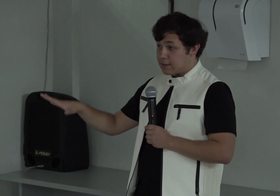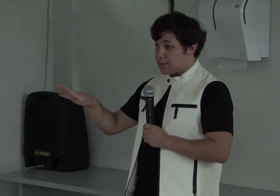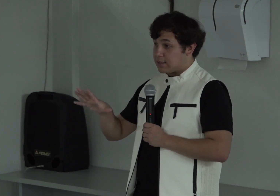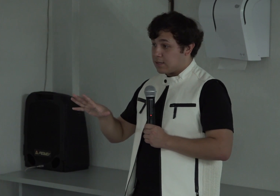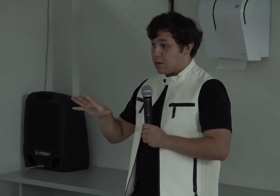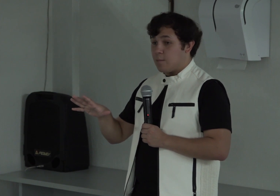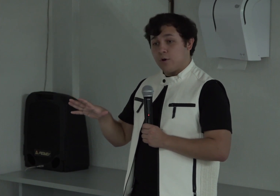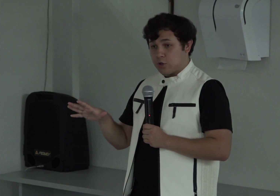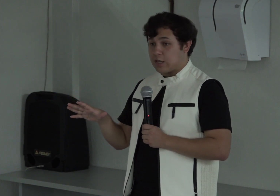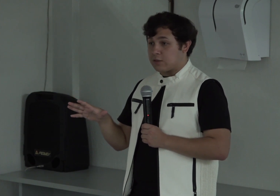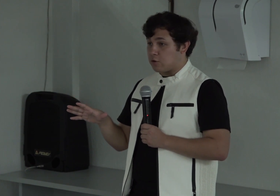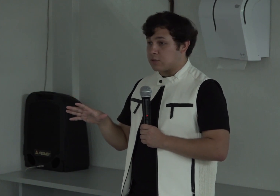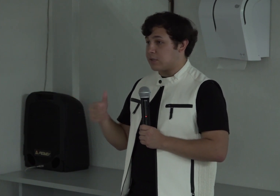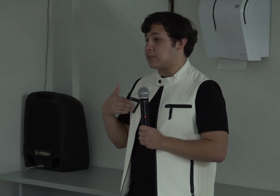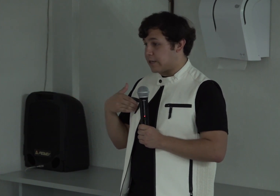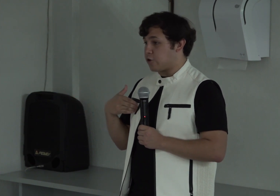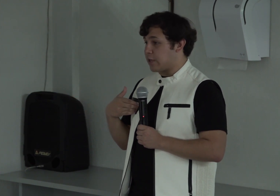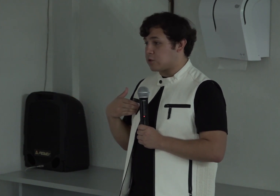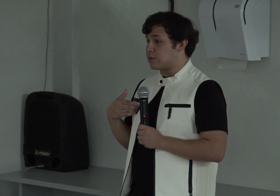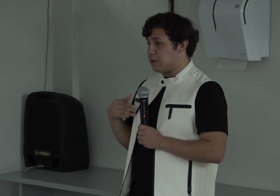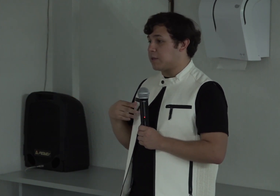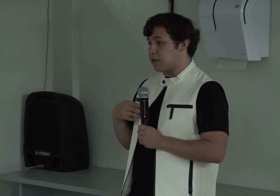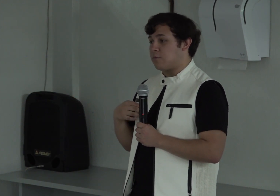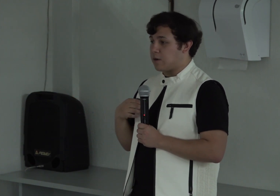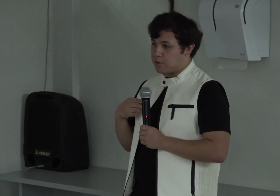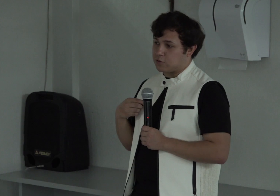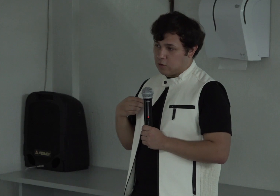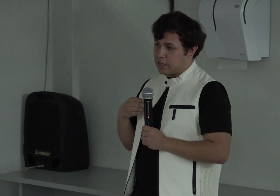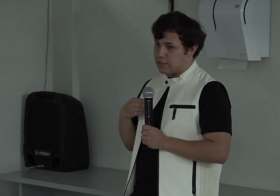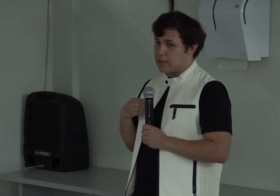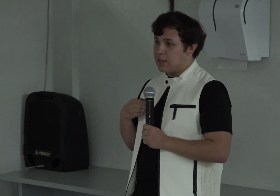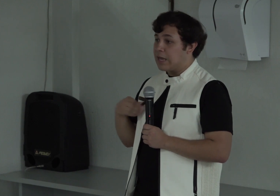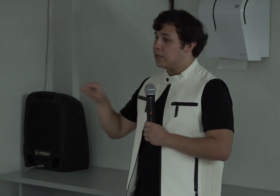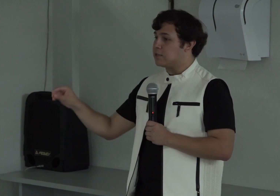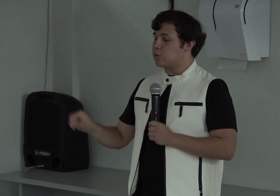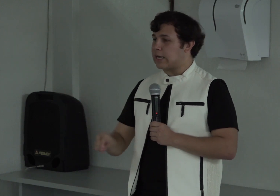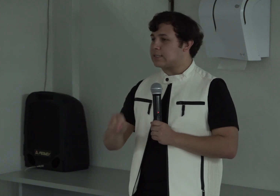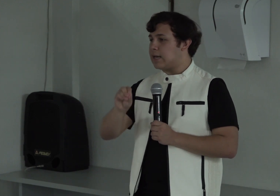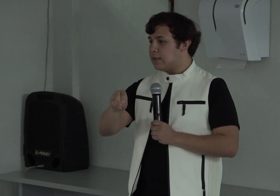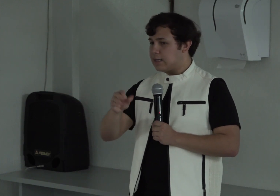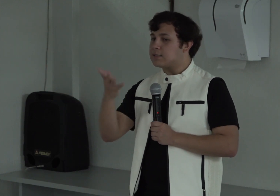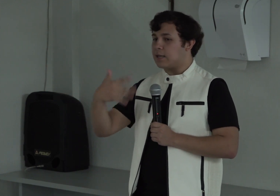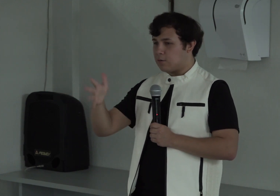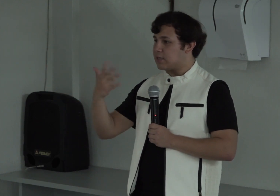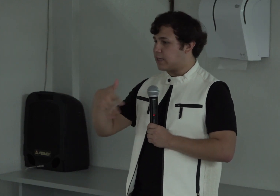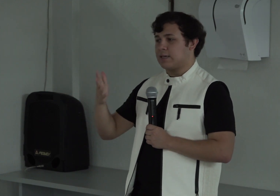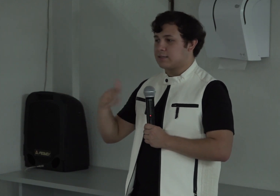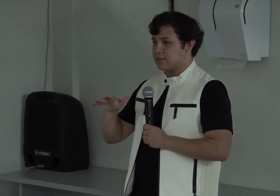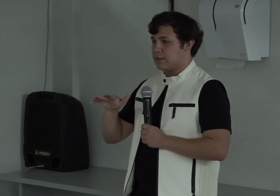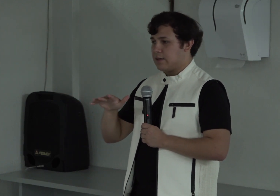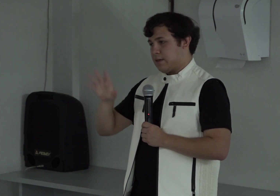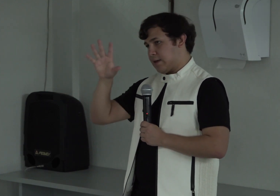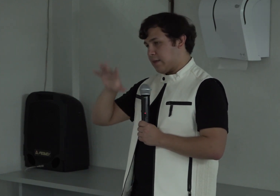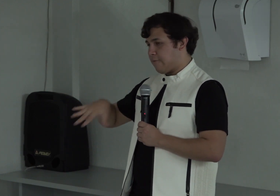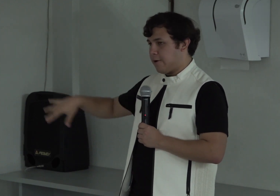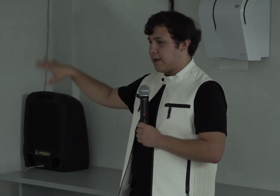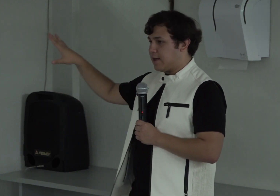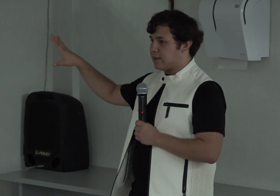oyentes. Por lo tanto, se desarrolla socialmente como una persona oyente y en su casa es lengua de señas. Y en afuera es